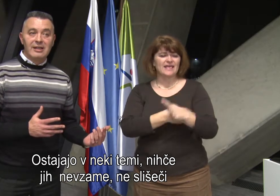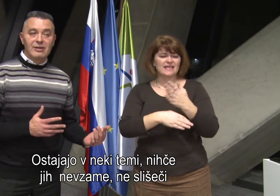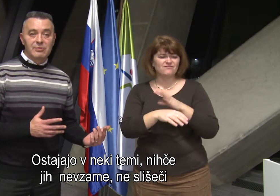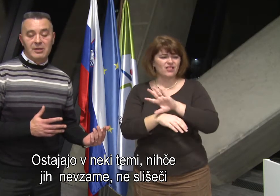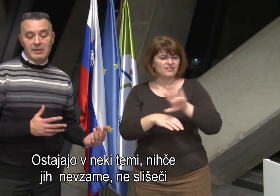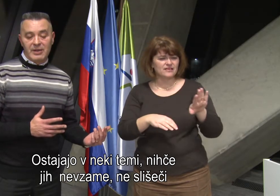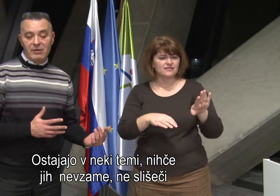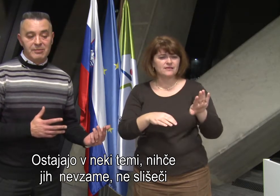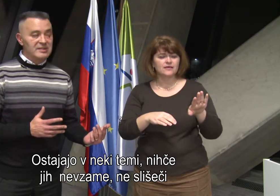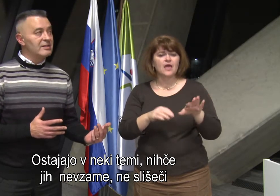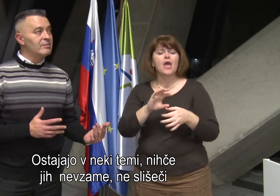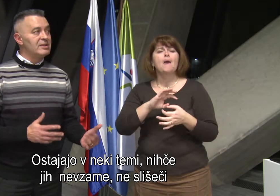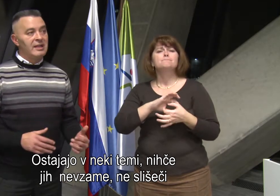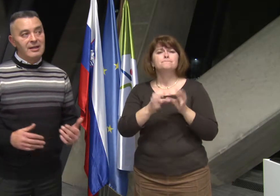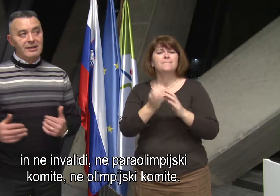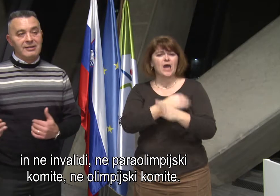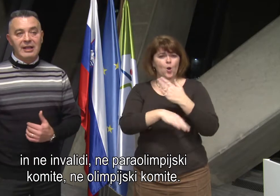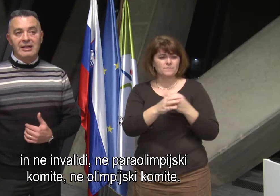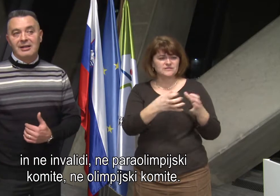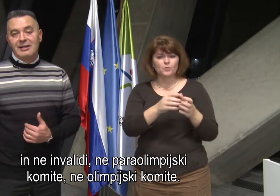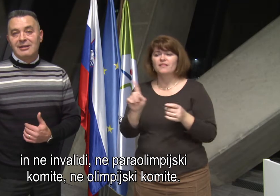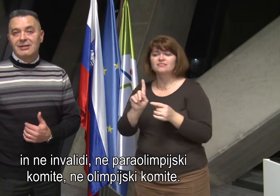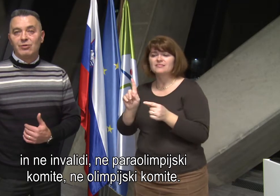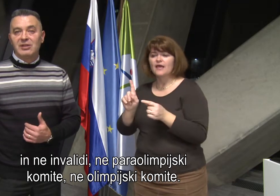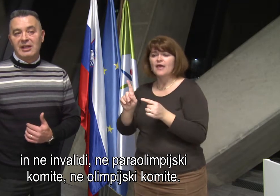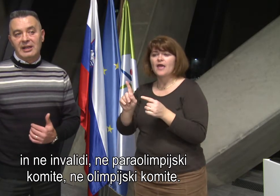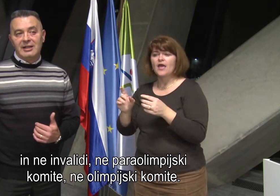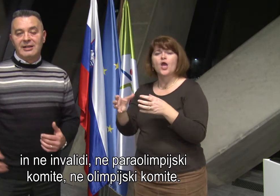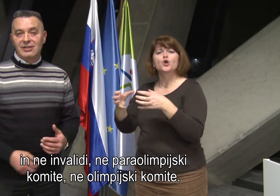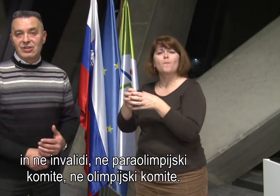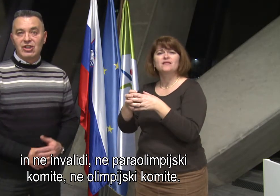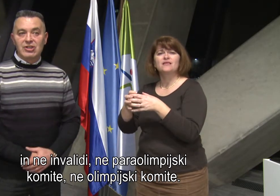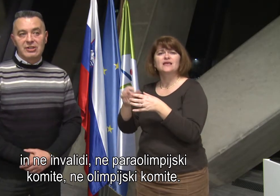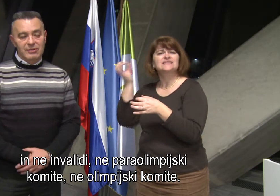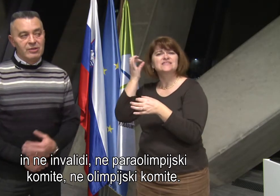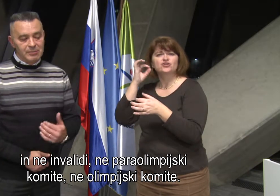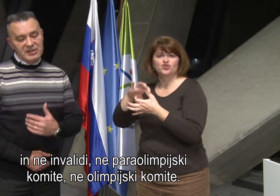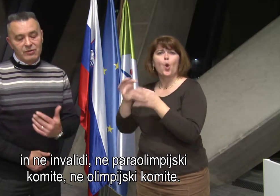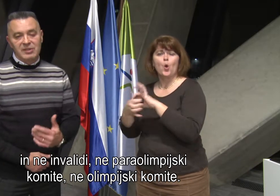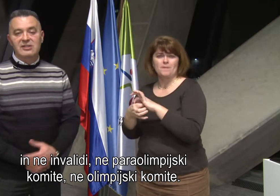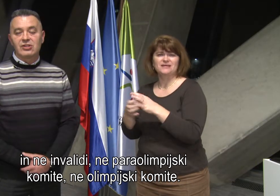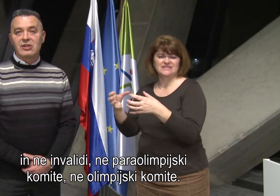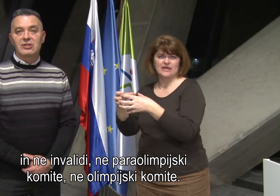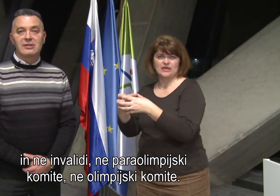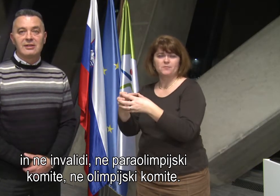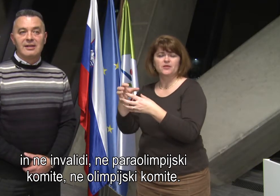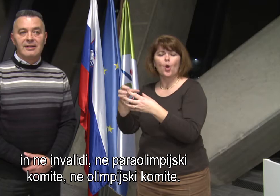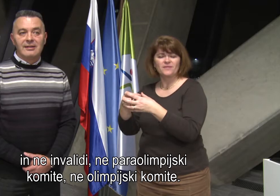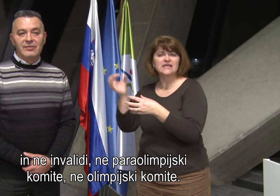invalidni Paraolimpijski komitej, ne komitej slišečih, Olimpijski komitej